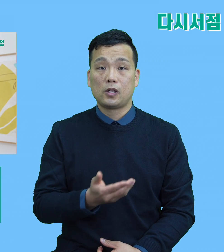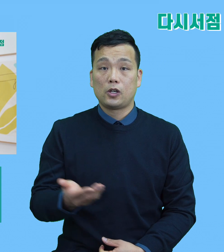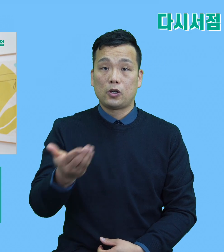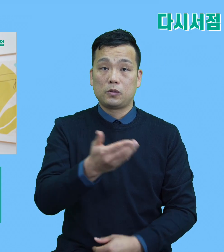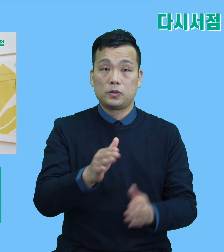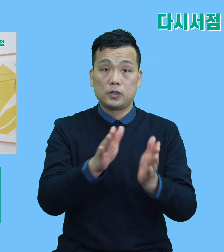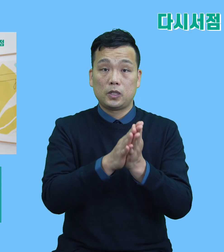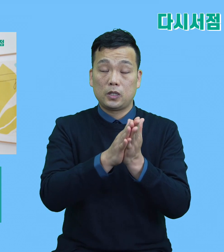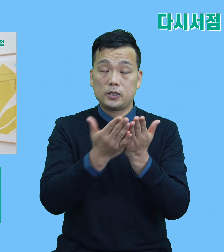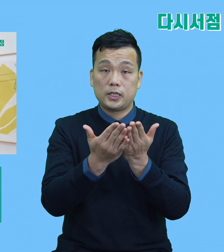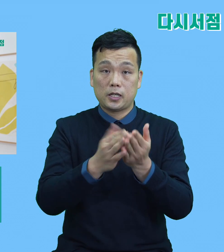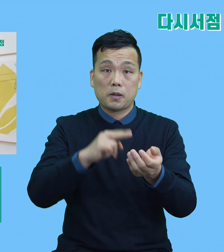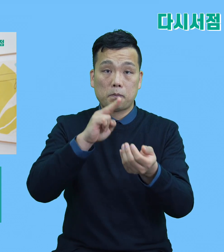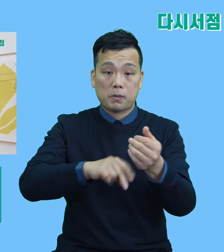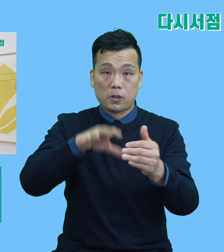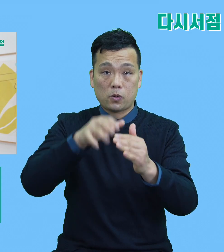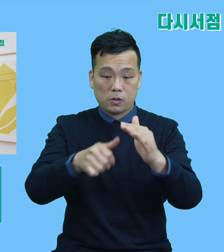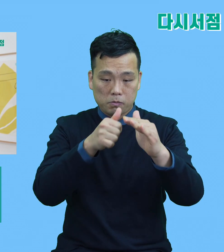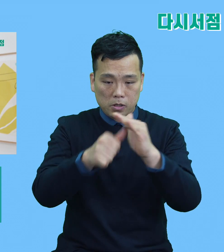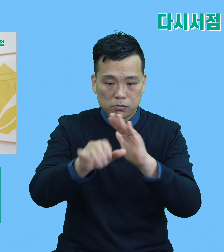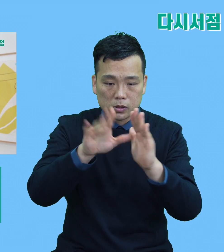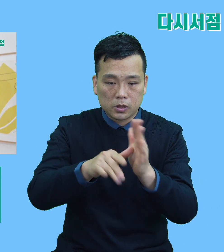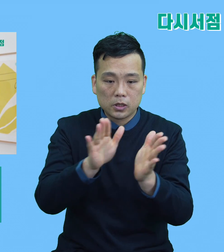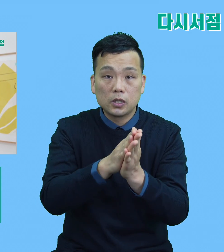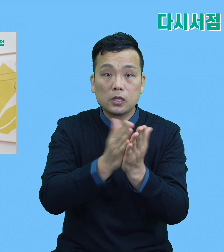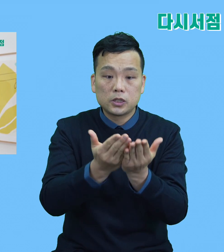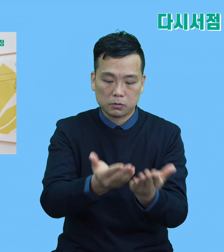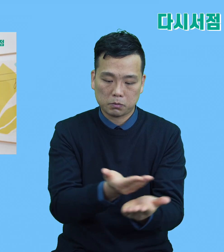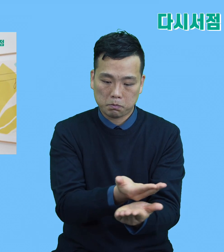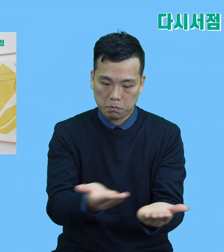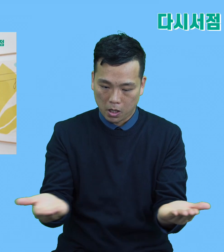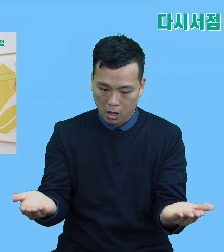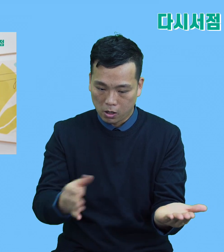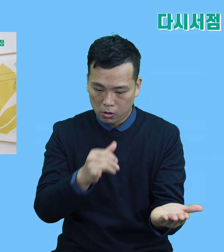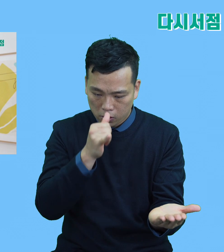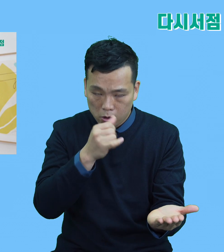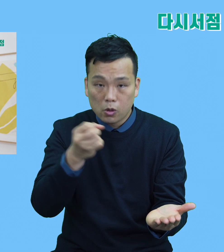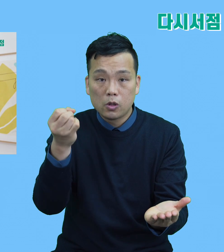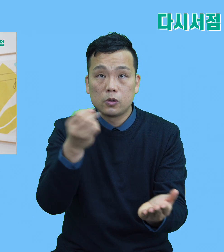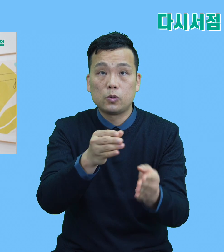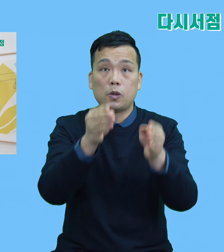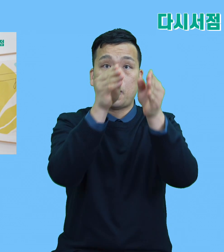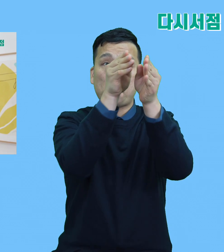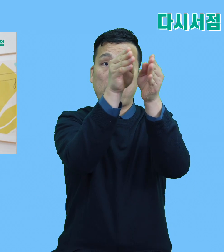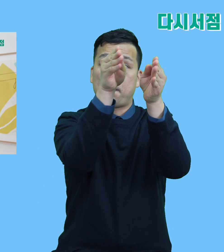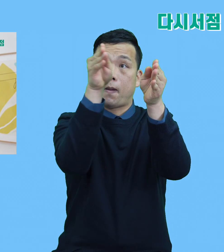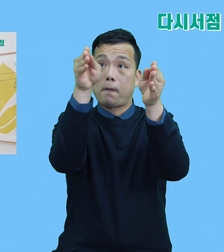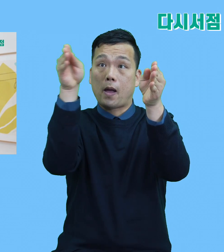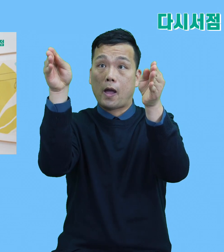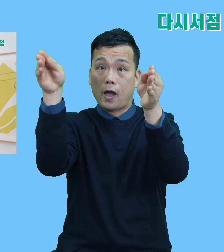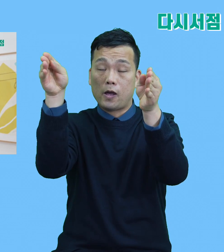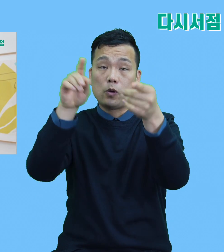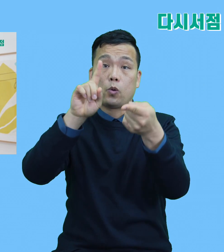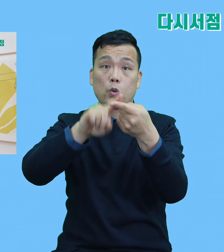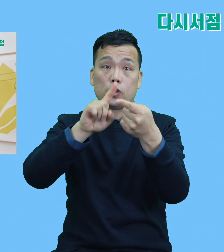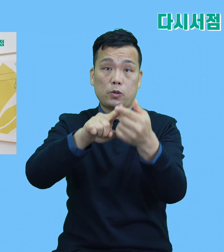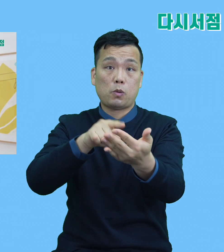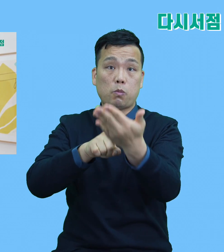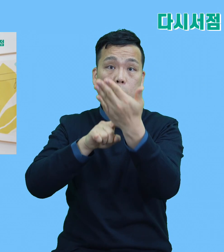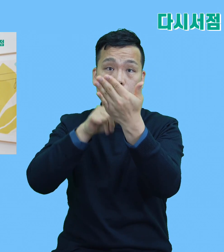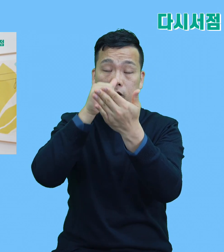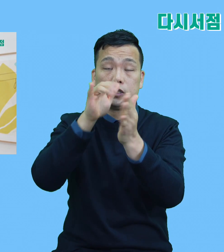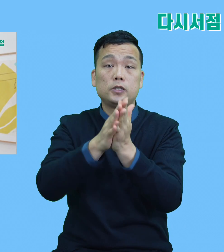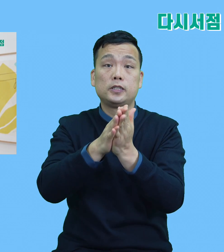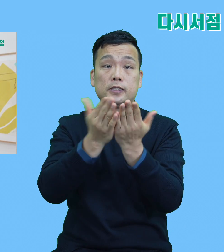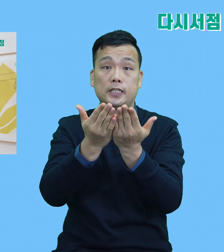서점에 가면 매대 위에 누워있는 책들도 있지만 책장에 책등이 보이는 상태로 놓여져 있는